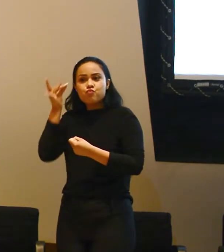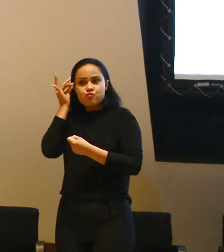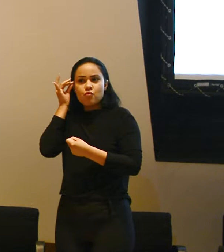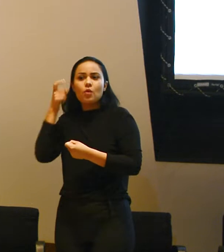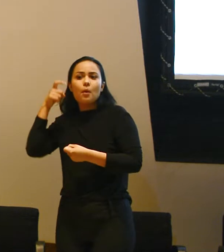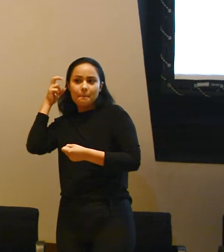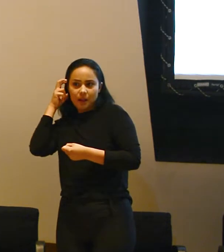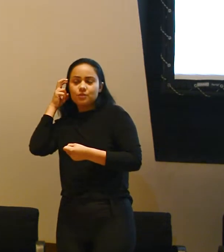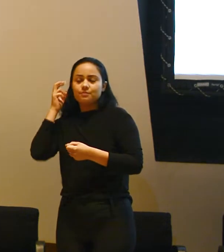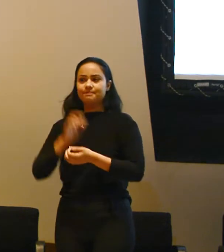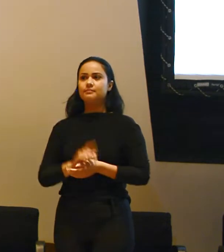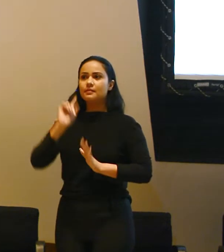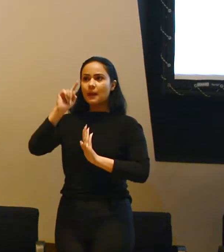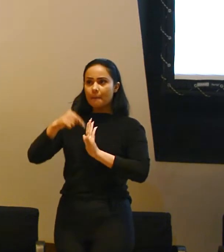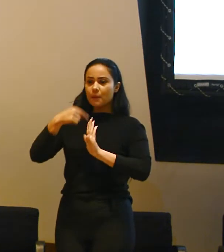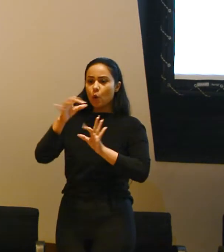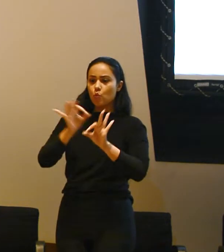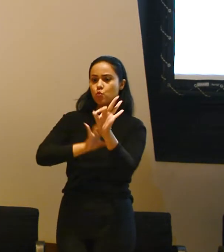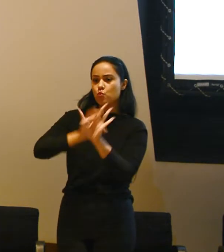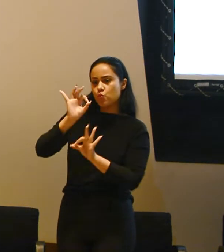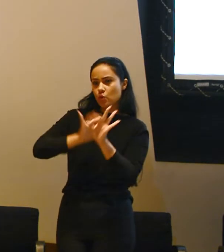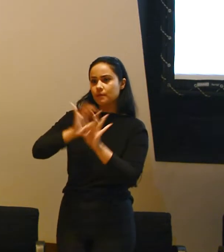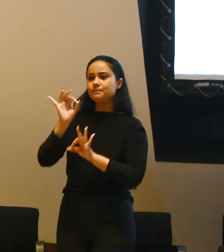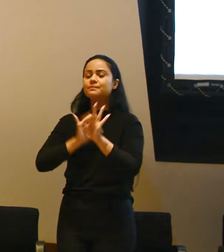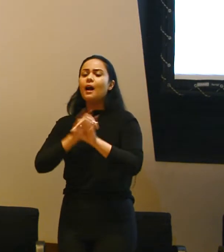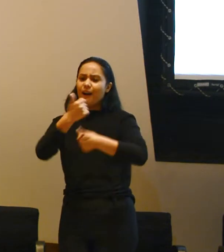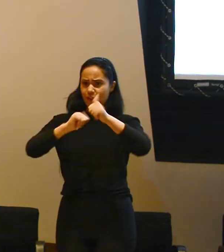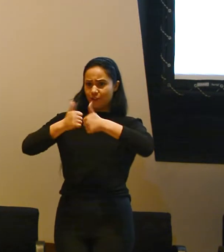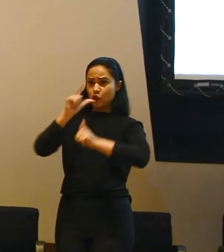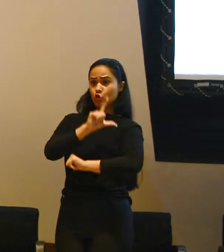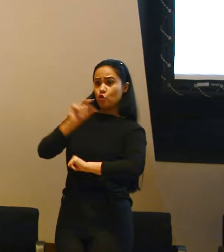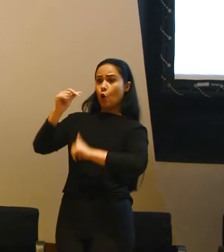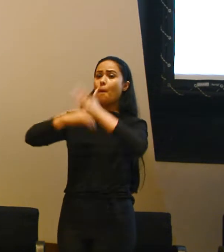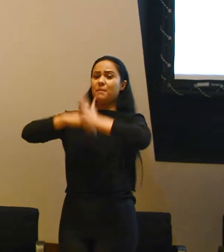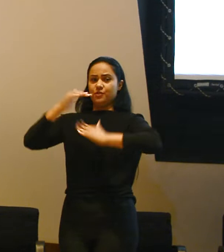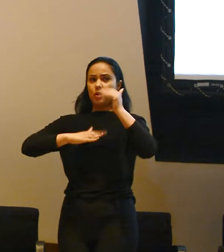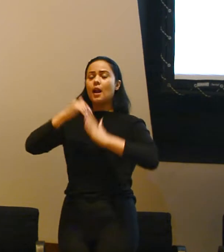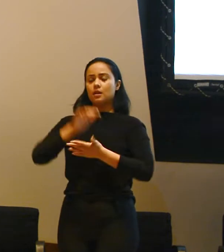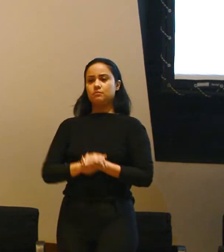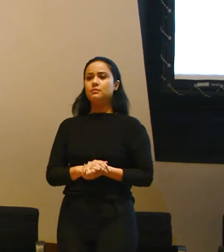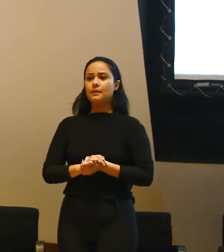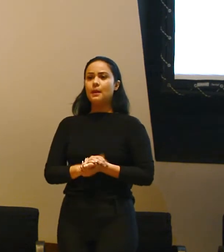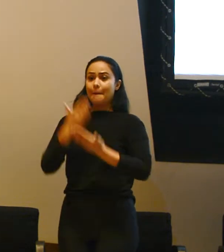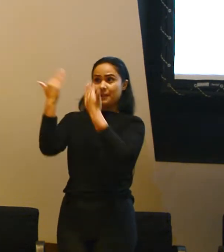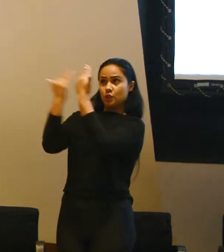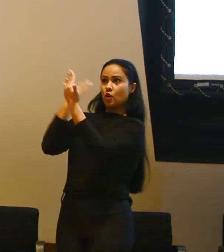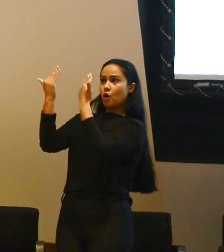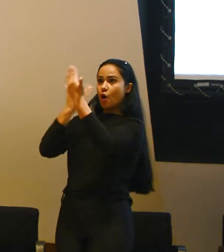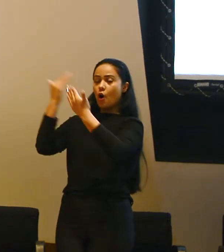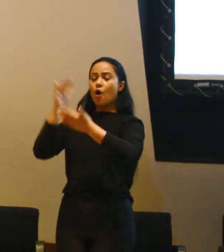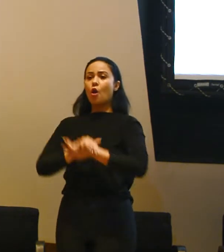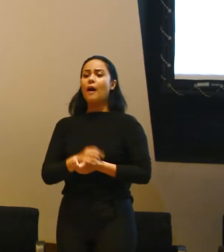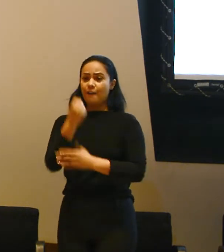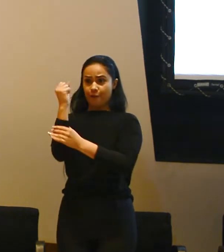coclear e posteriormente os mapeamentos e a avaliação de outros profissionais, no caso do psicólogo,